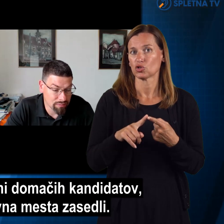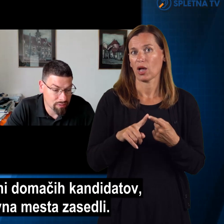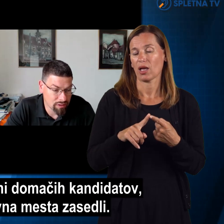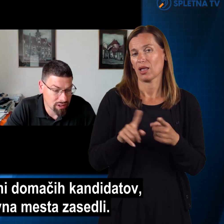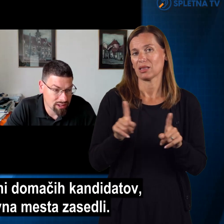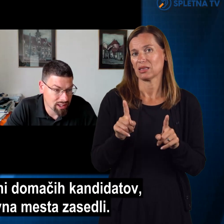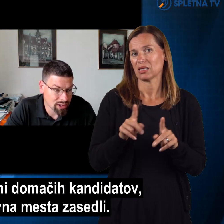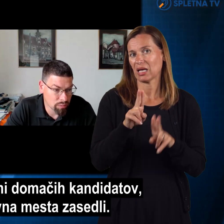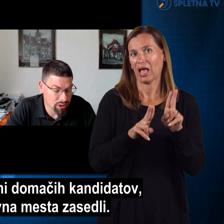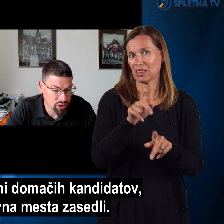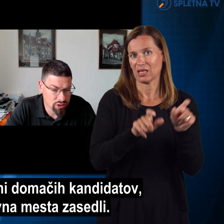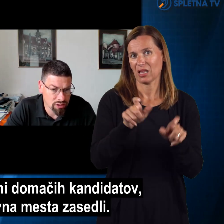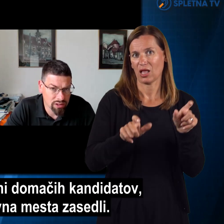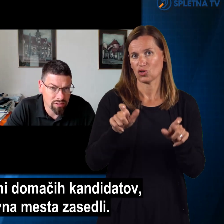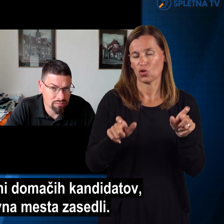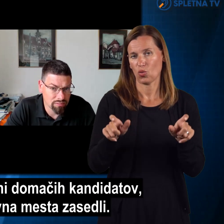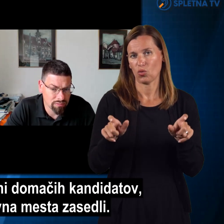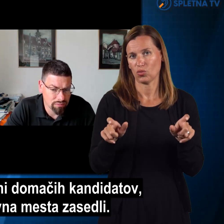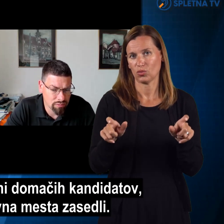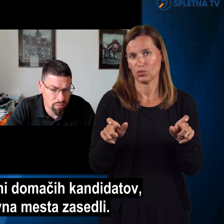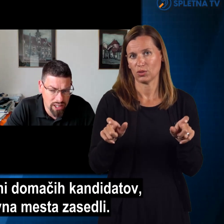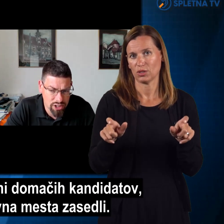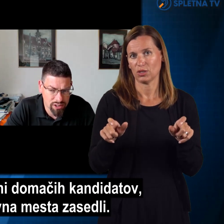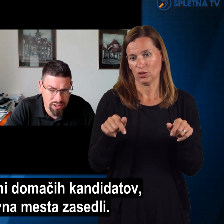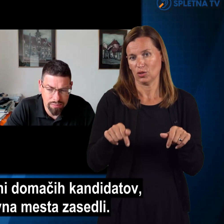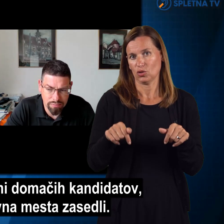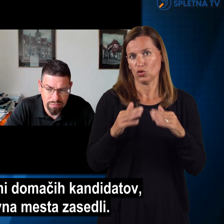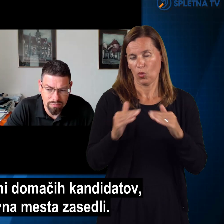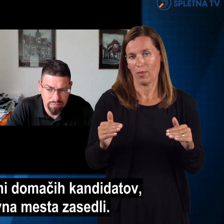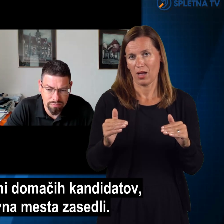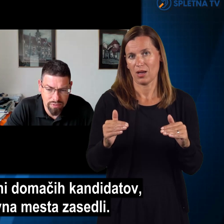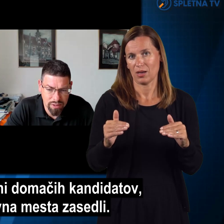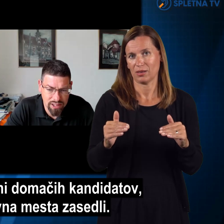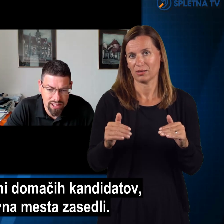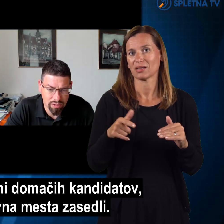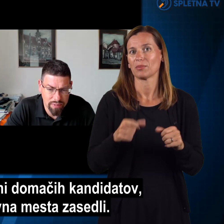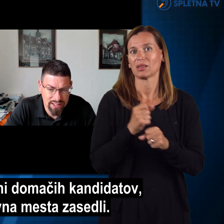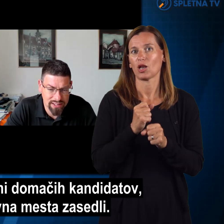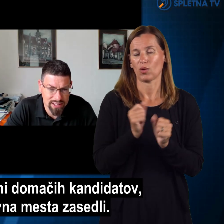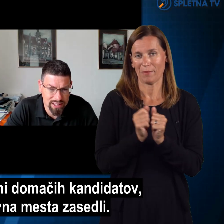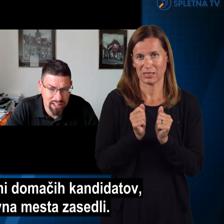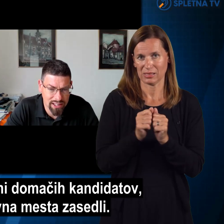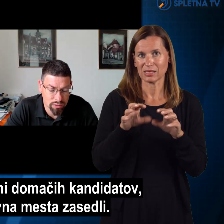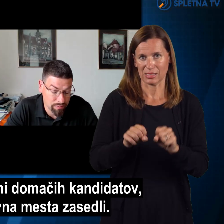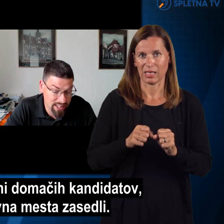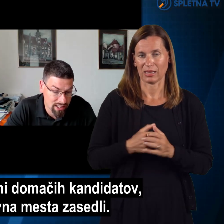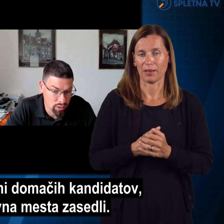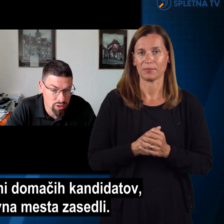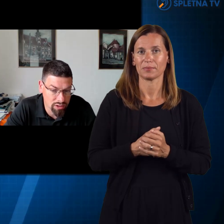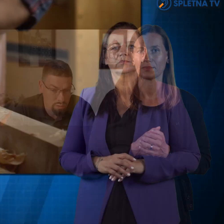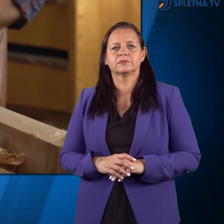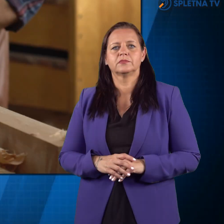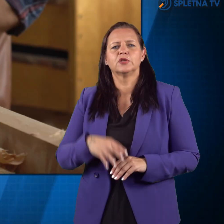ni kandidatov pač domačih, ki bi ta delovna mesta zasedala,